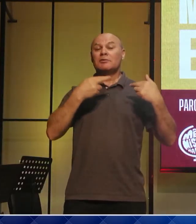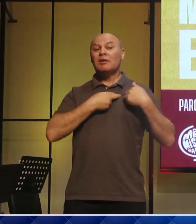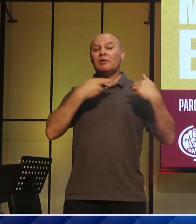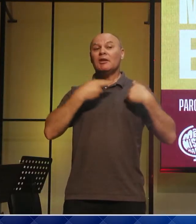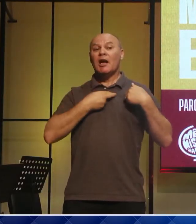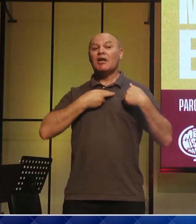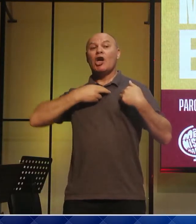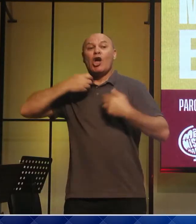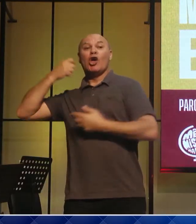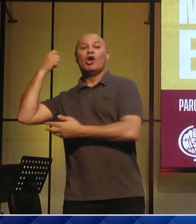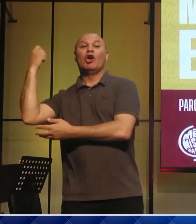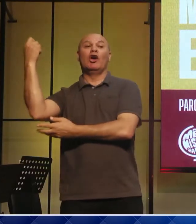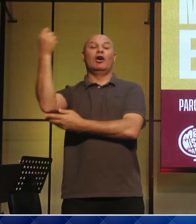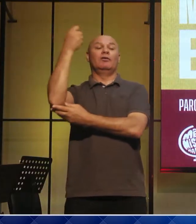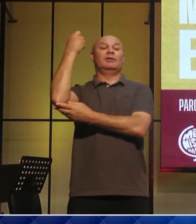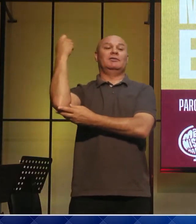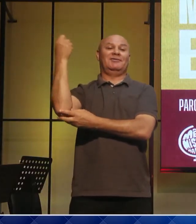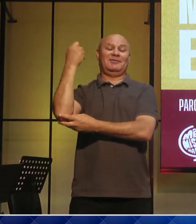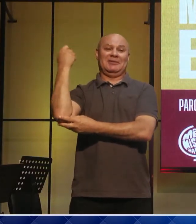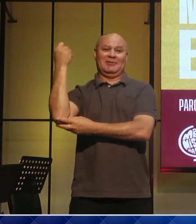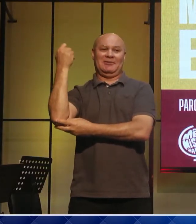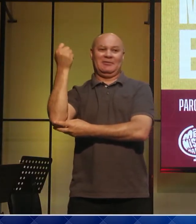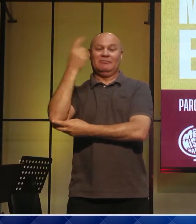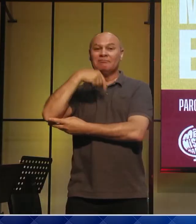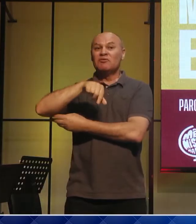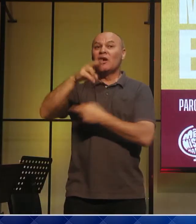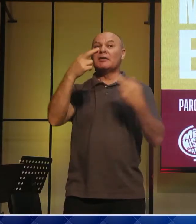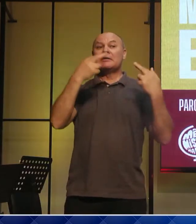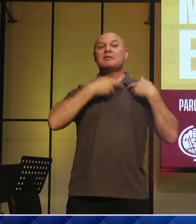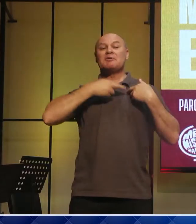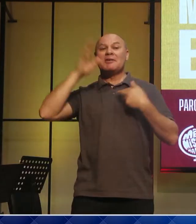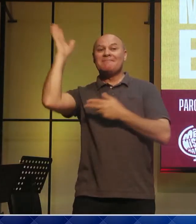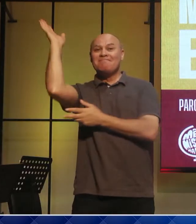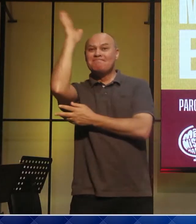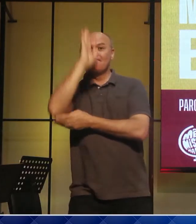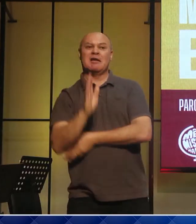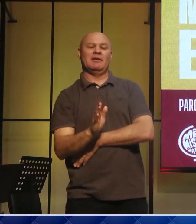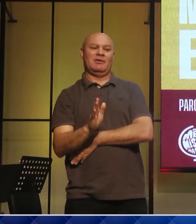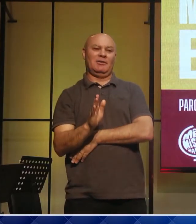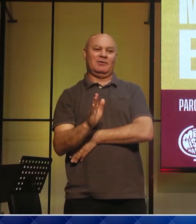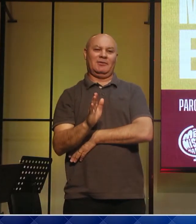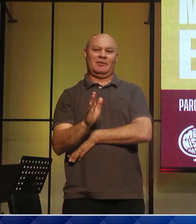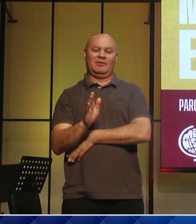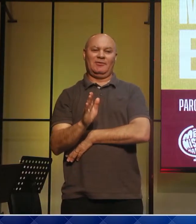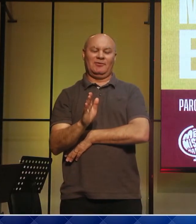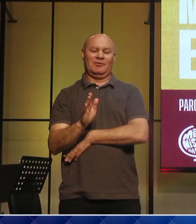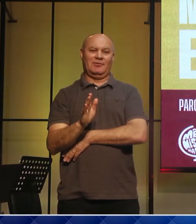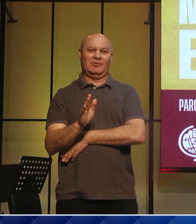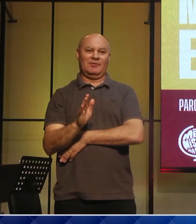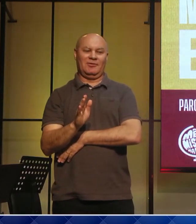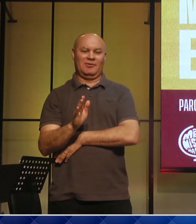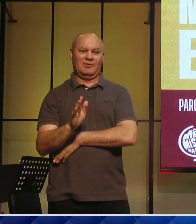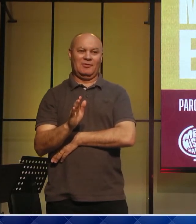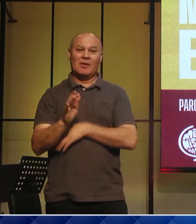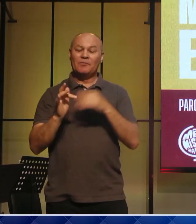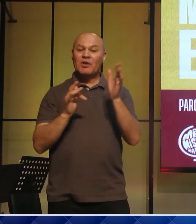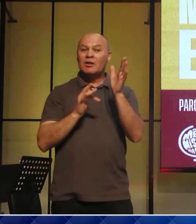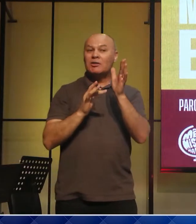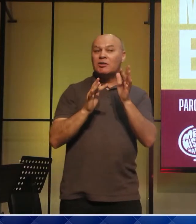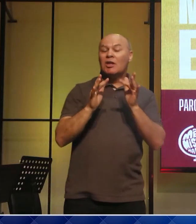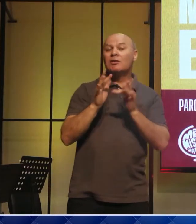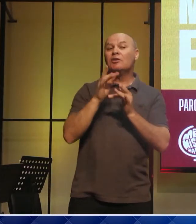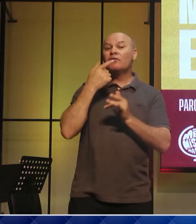Sul. Nós temos uma responsabilidade com o Brasil. Eu lhe fiz conhecer o teu nome e ainda o